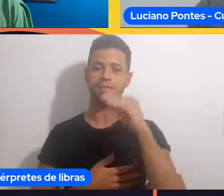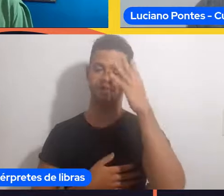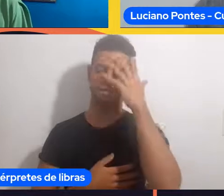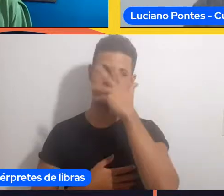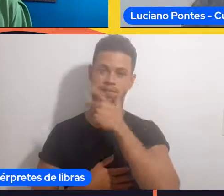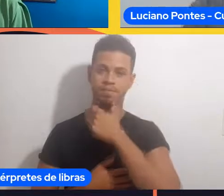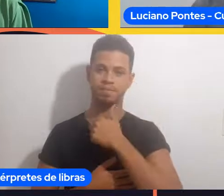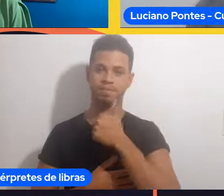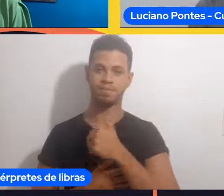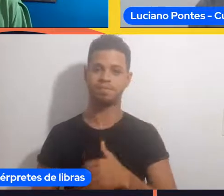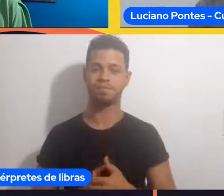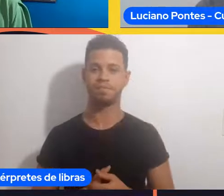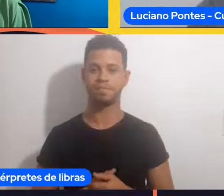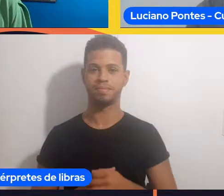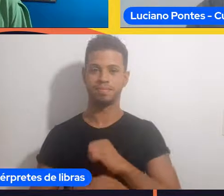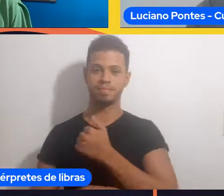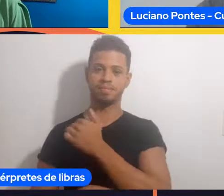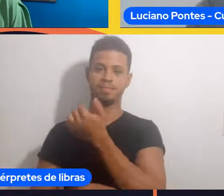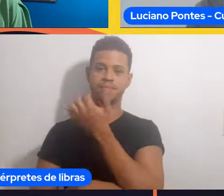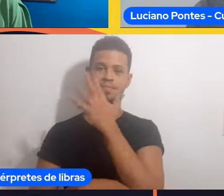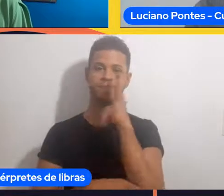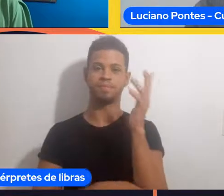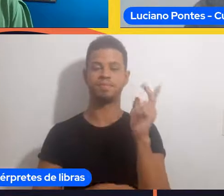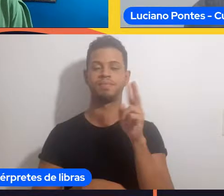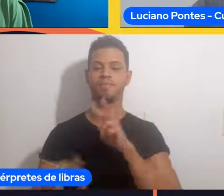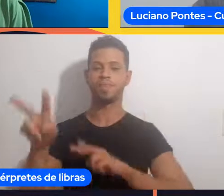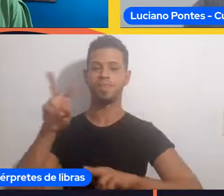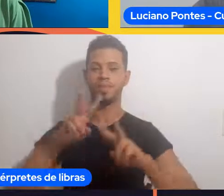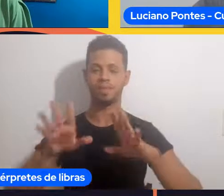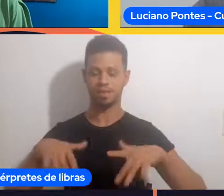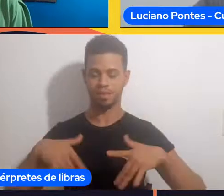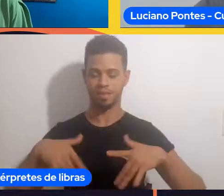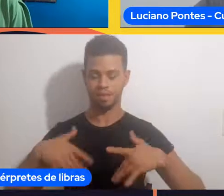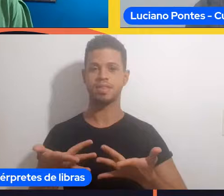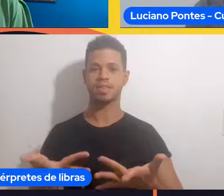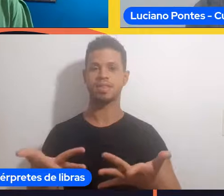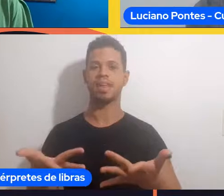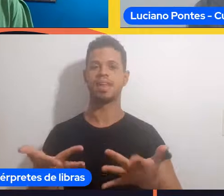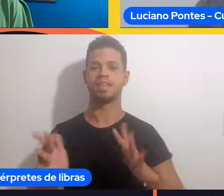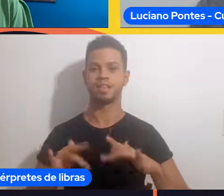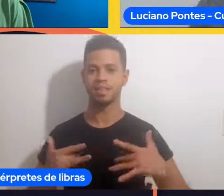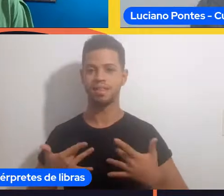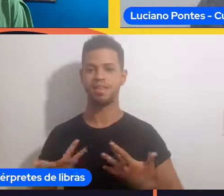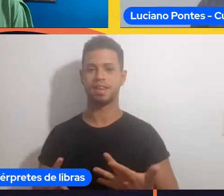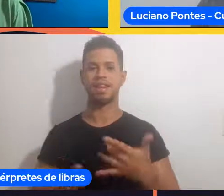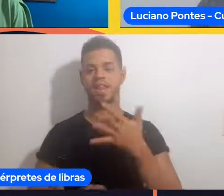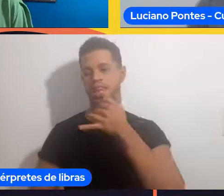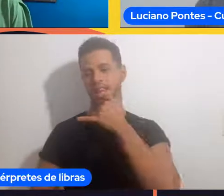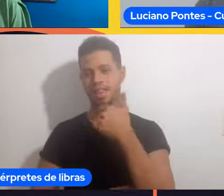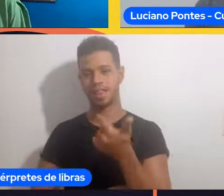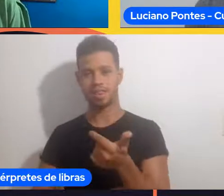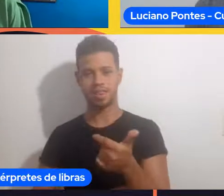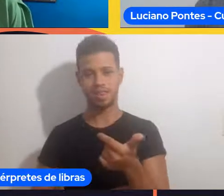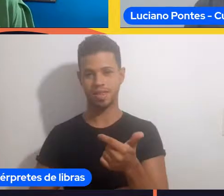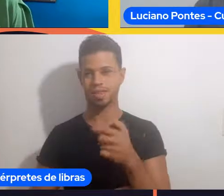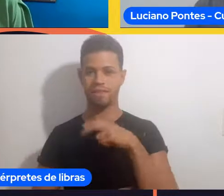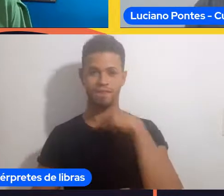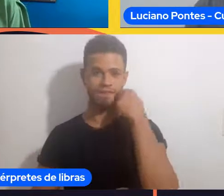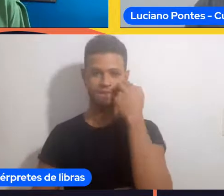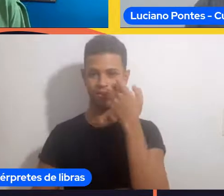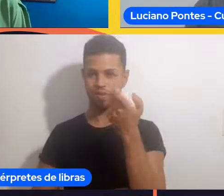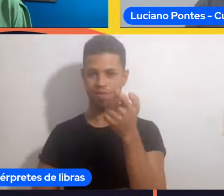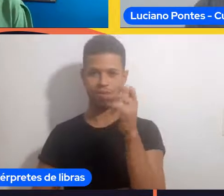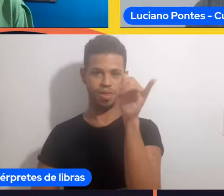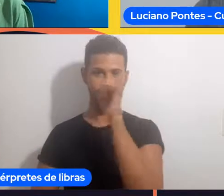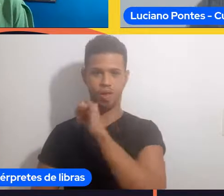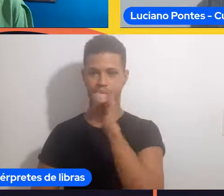A pureza de olhar assim, se entregar, não ter vergonha de ser bobo,